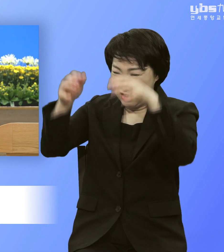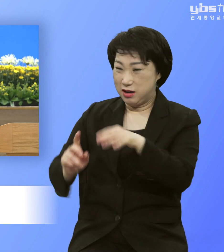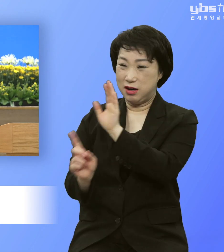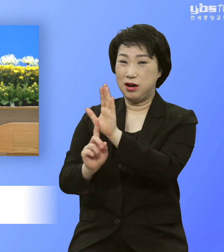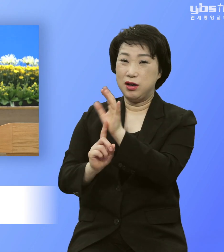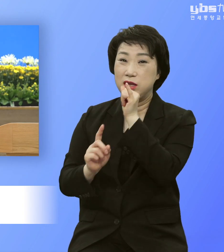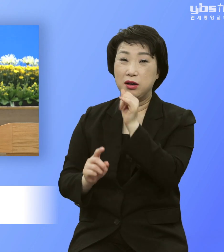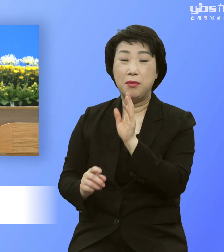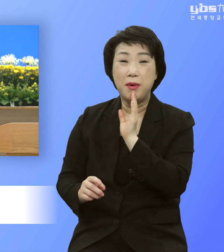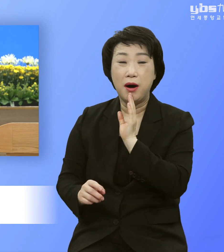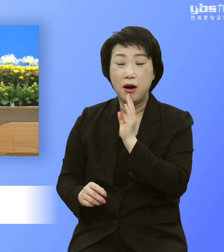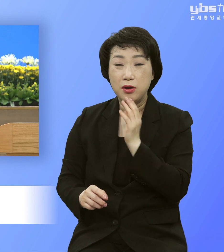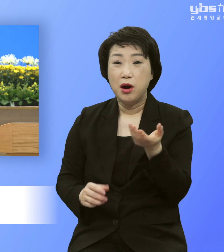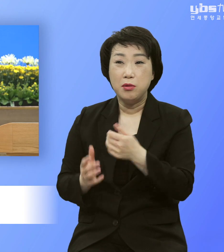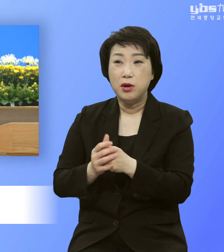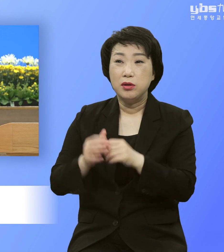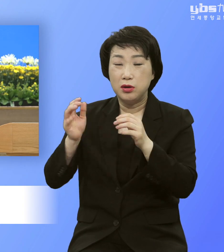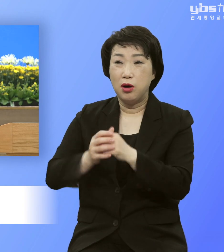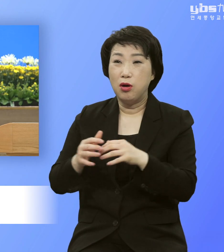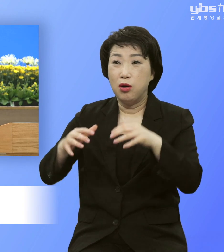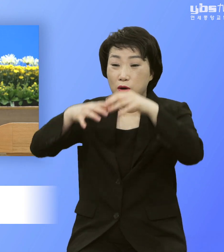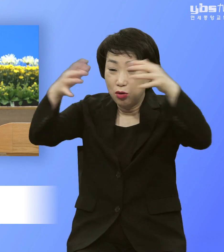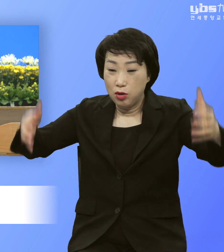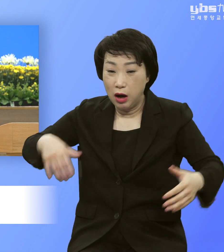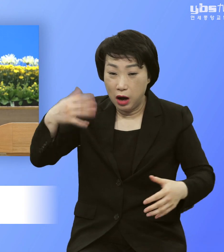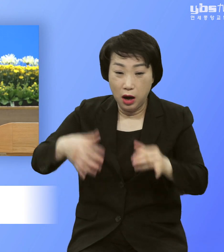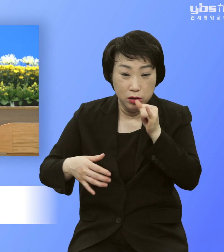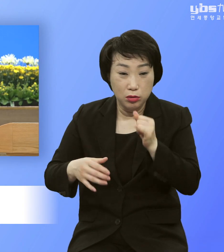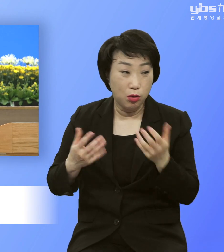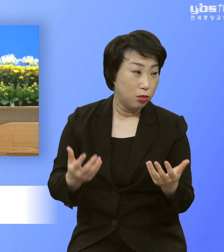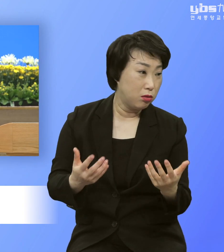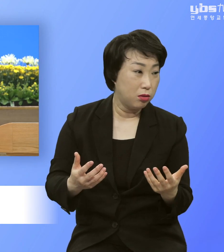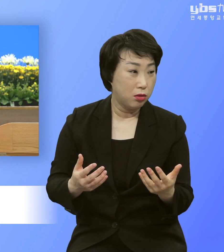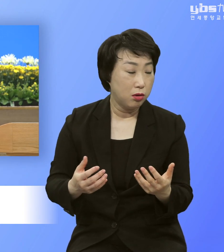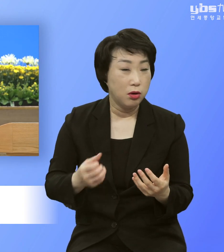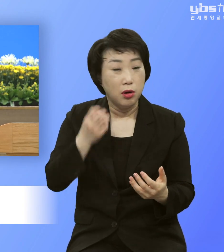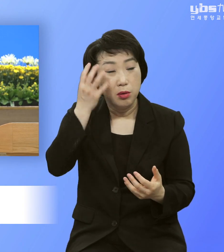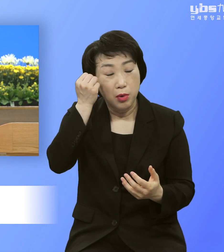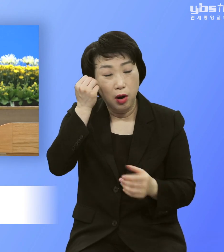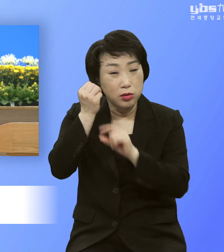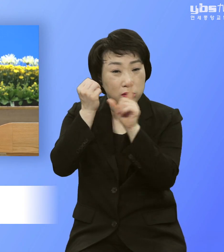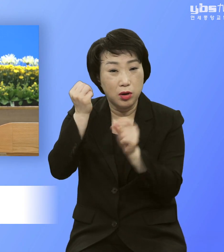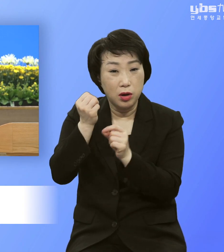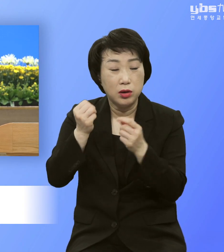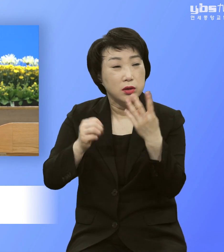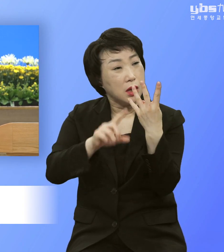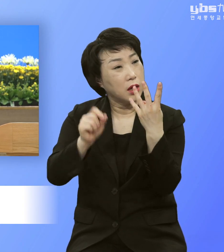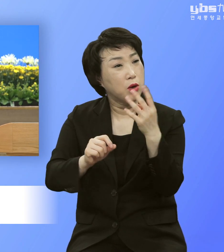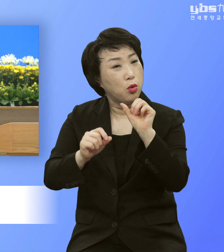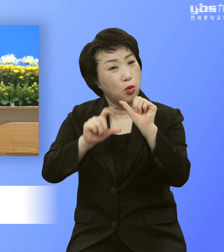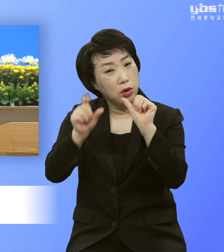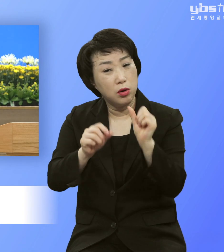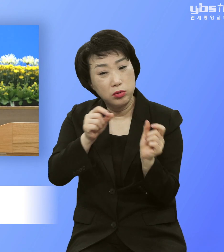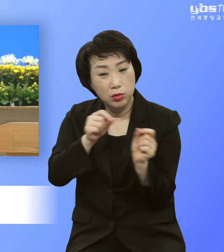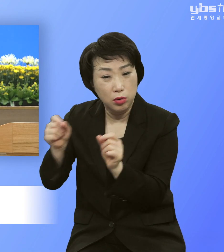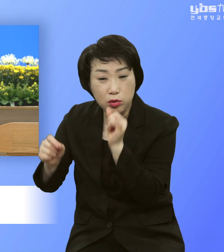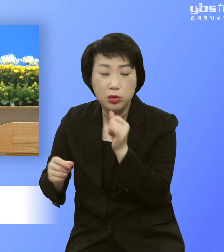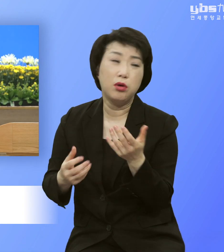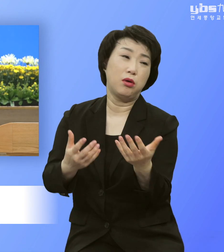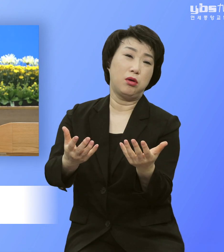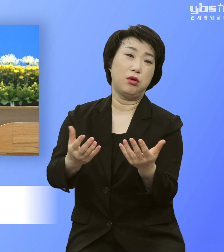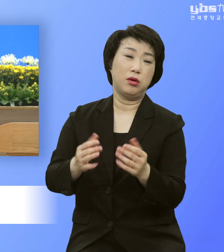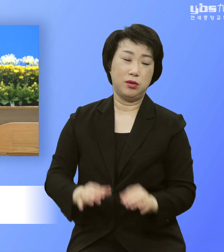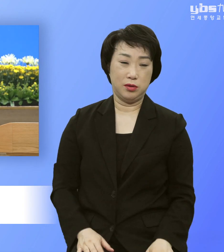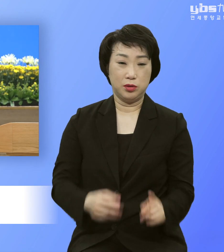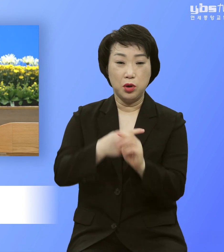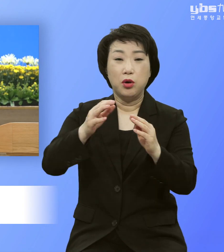지는 날이면 이게 장마 끝나야 이걸 덮을 텐데 덮기 시작하면 이 공사가 4, 5개월 늦어지면 우리가